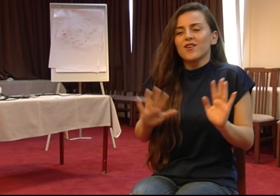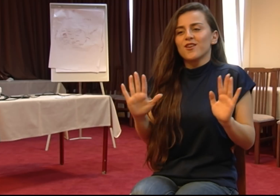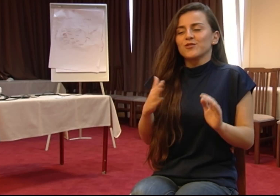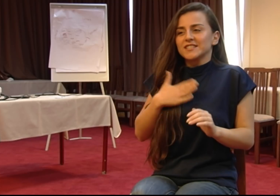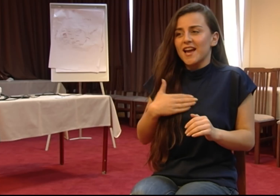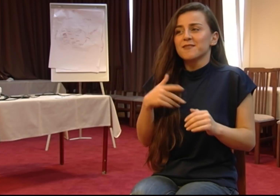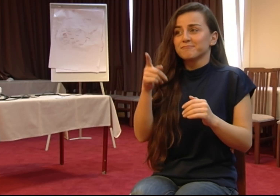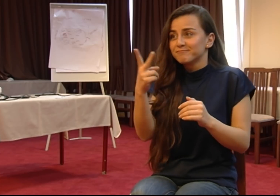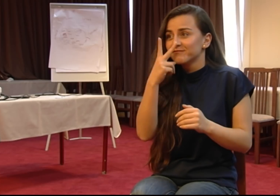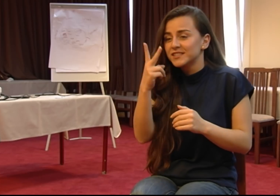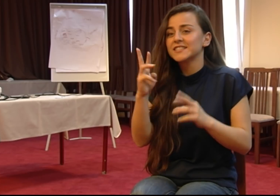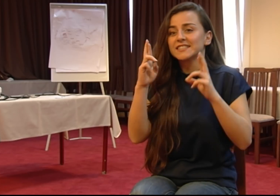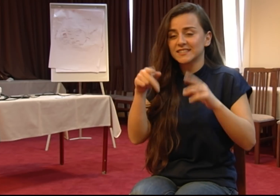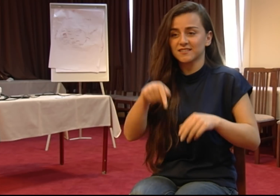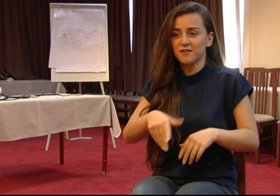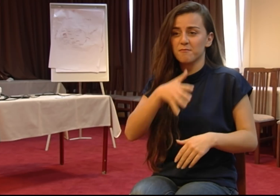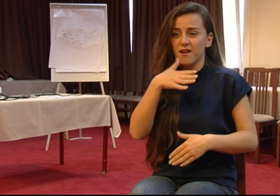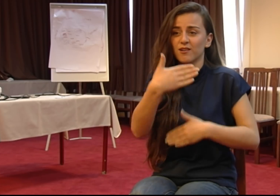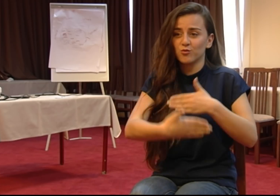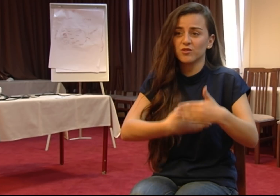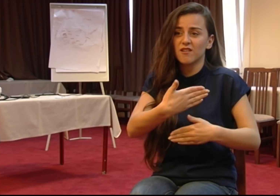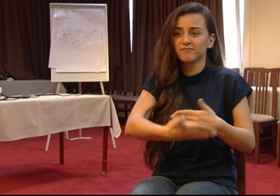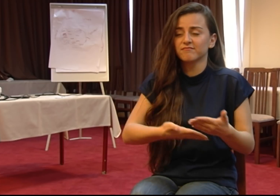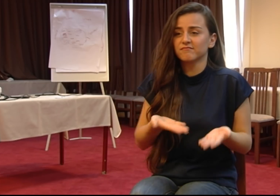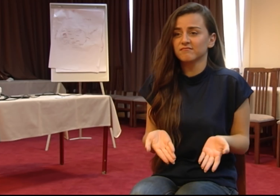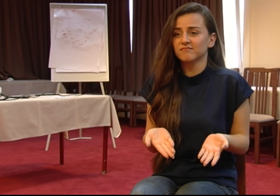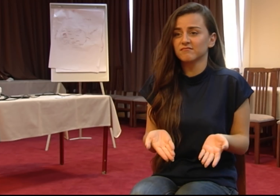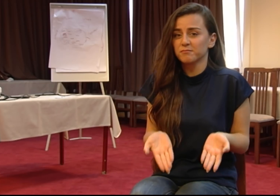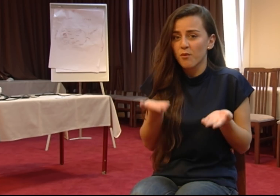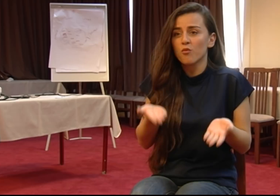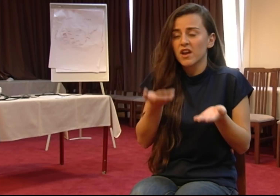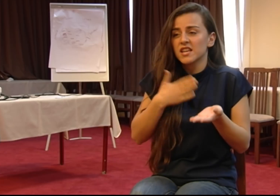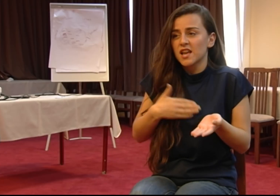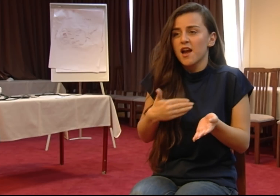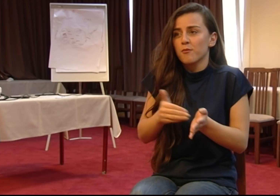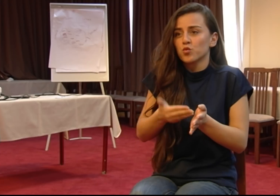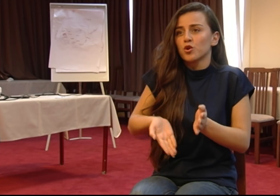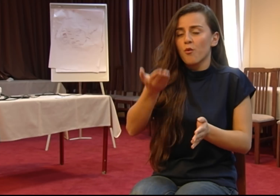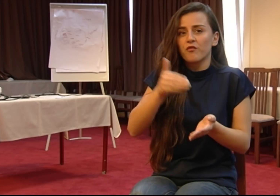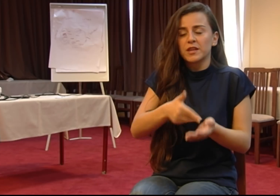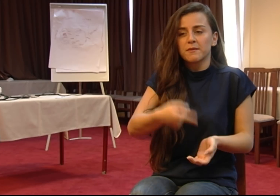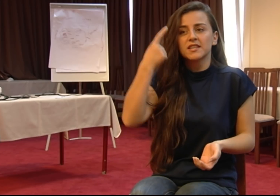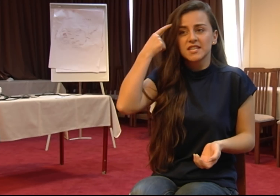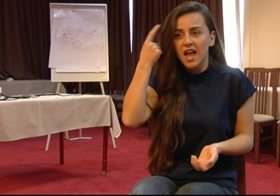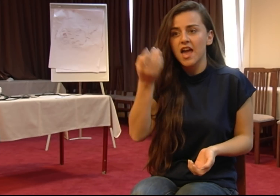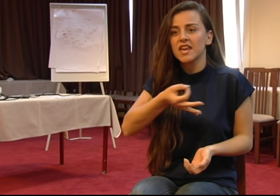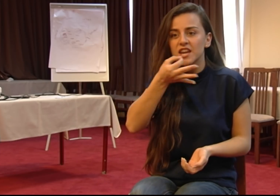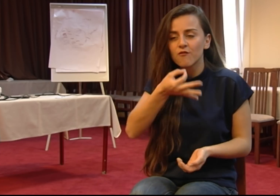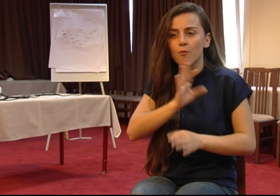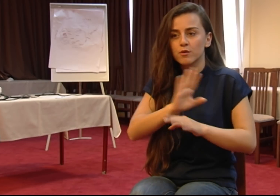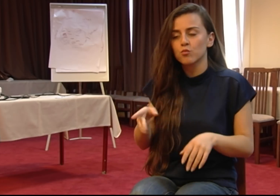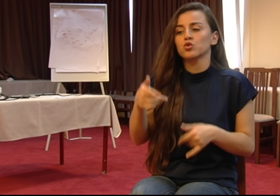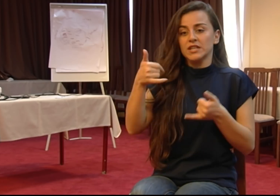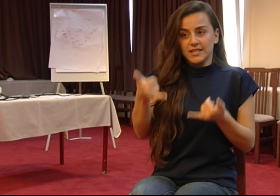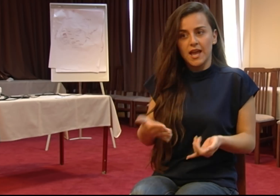се отвори и бев облеана од радост и сакав тоа што го видов да го направиме и овде, во догледно време да се подигне нивото